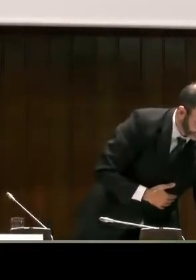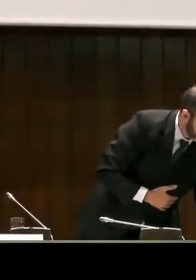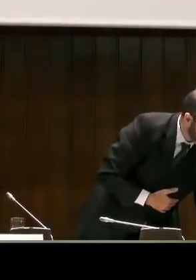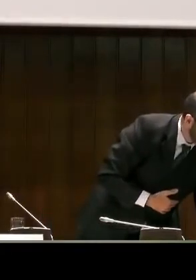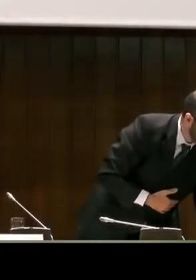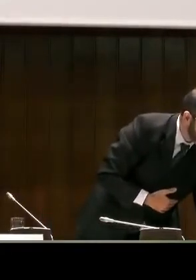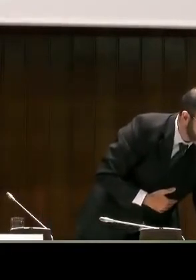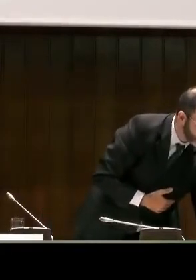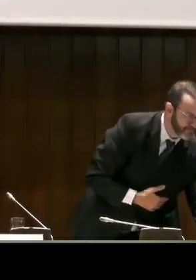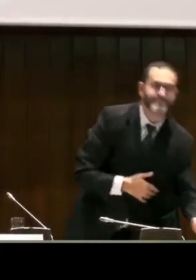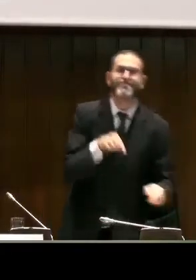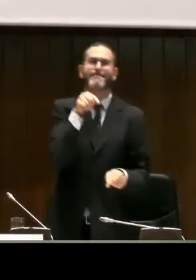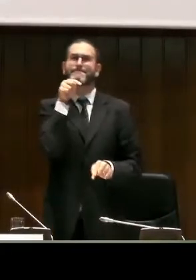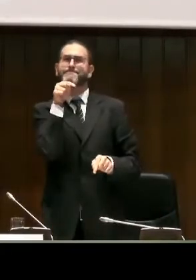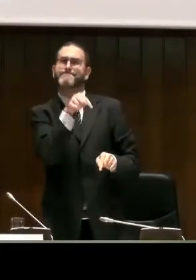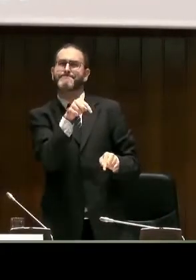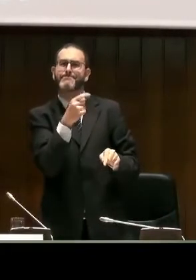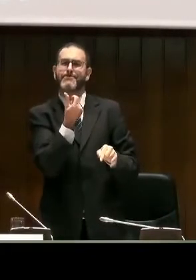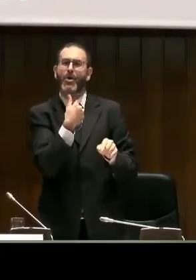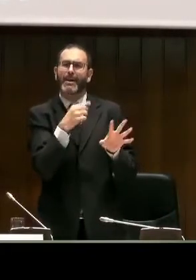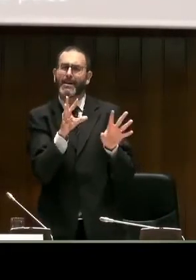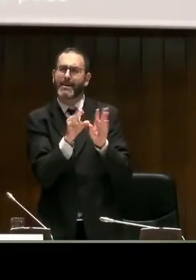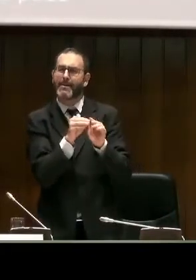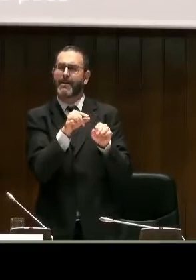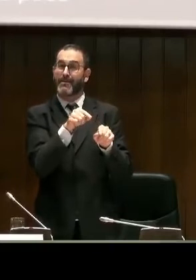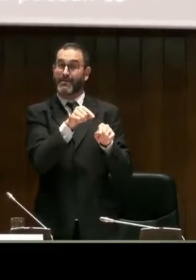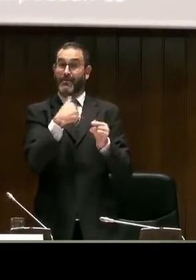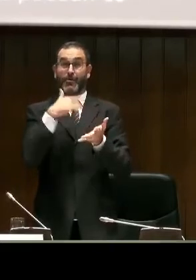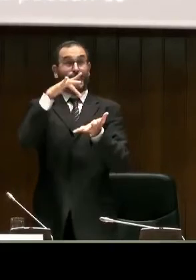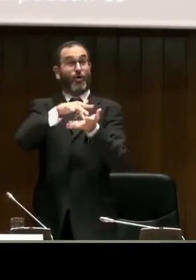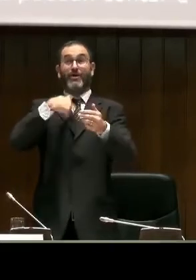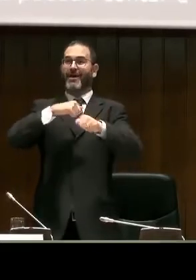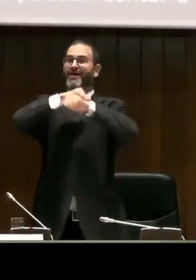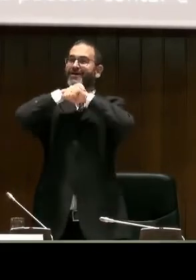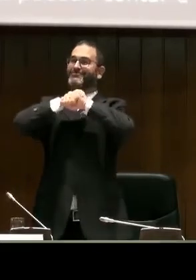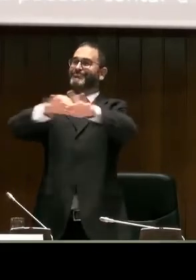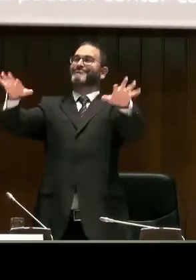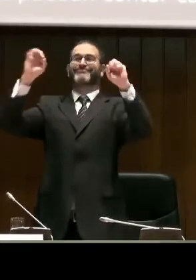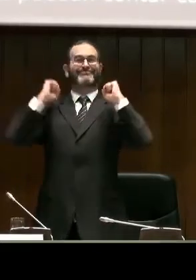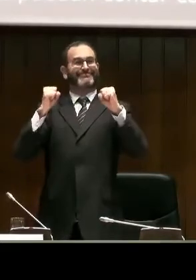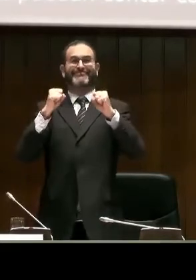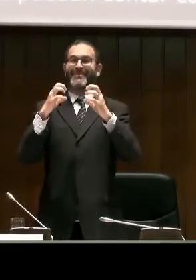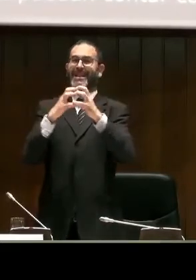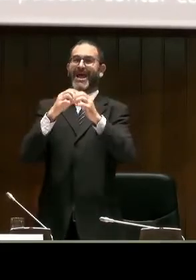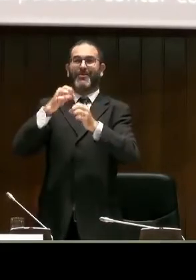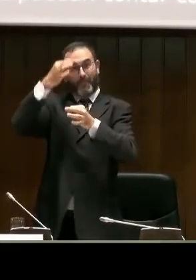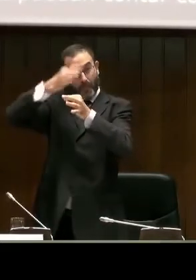y esperamos y estamos trabajando para que se extienda por todas las diputaciones del territorio.